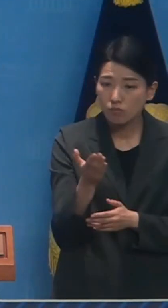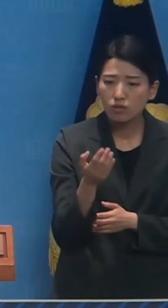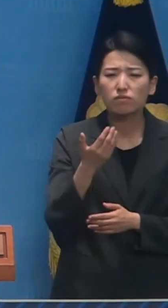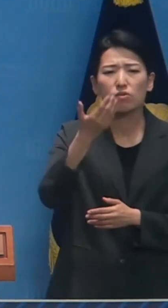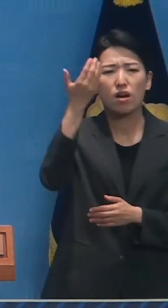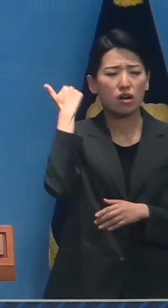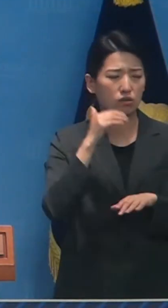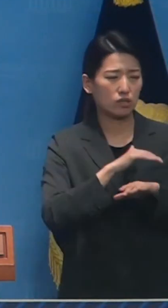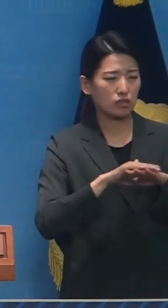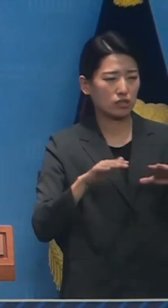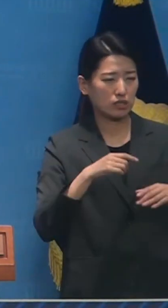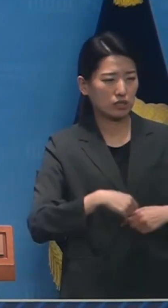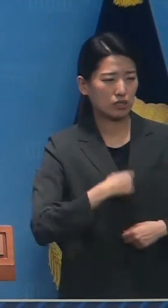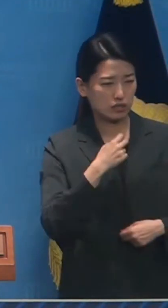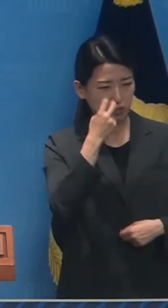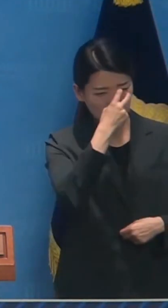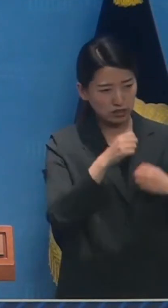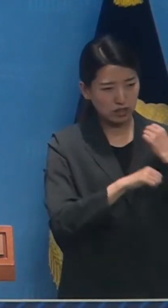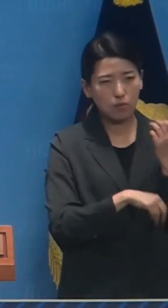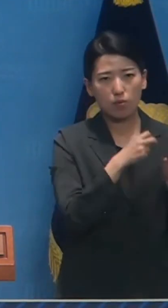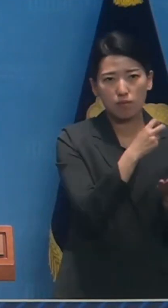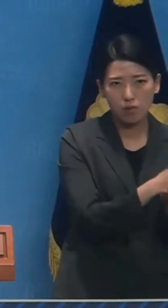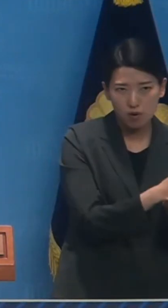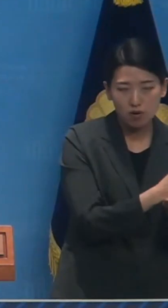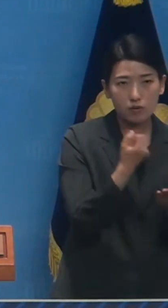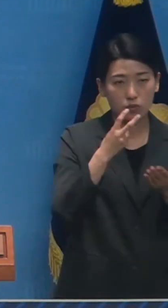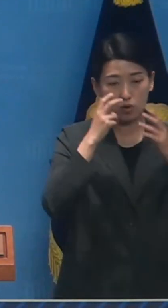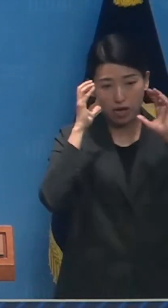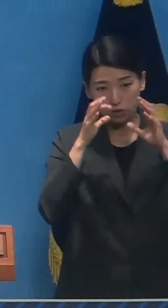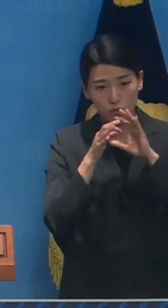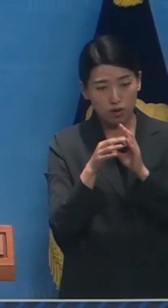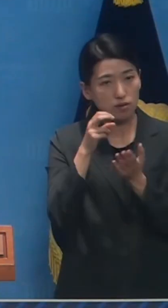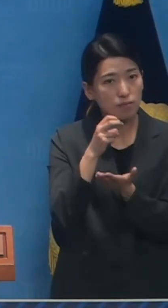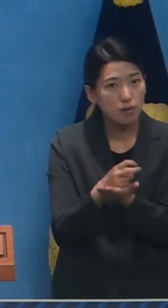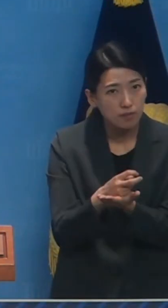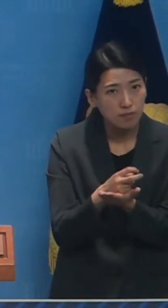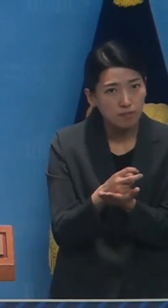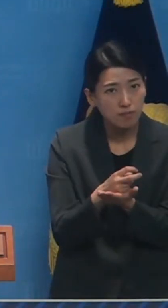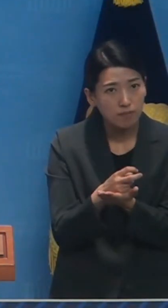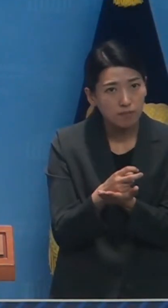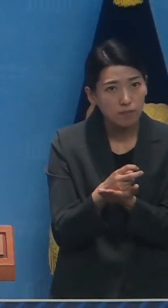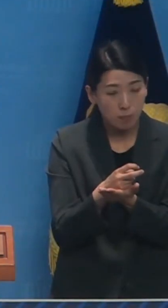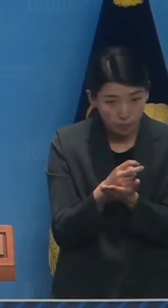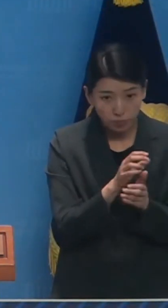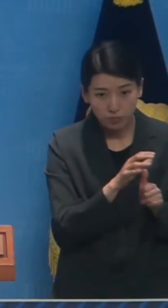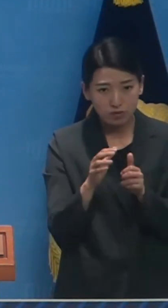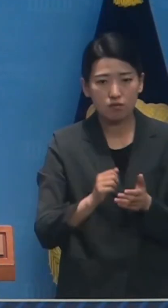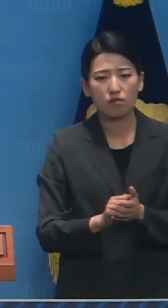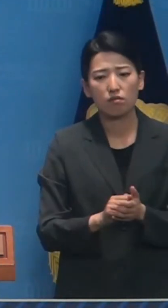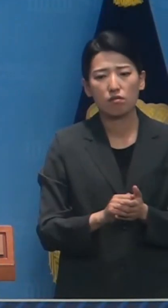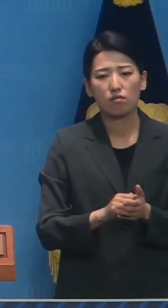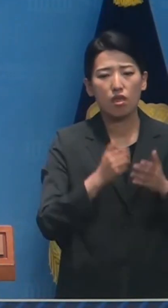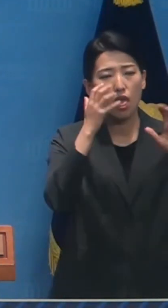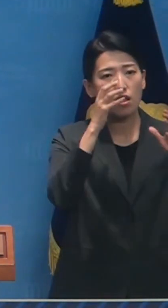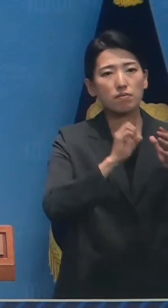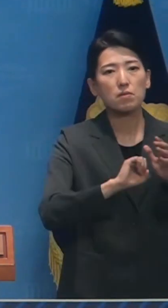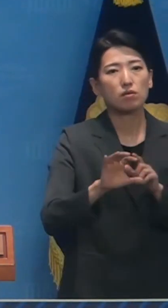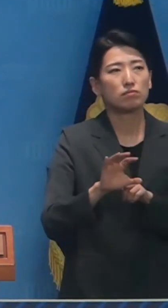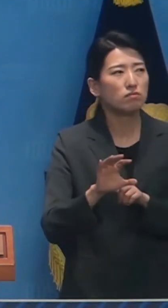과거사 진실 화해 기본법과 실종 아동법 등을 토대로 유기고아 시설 피해인